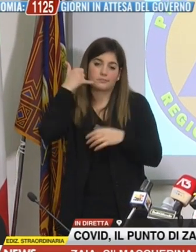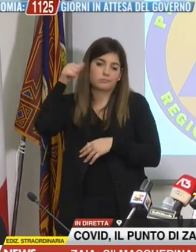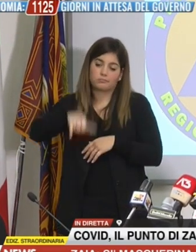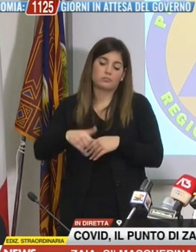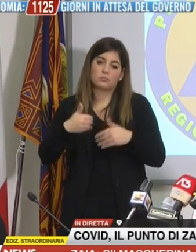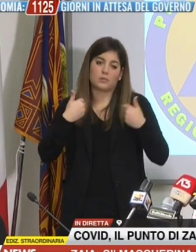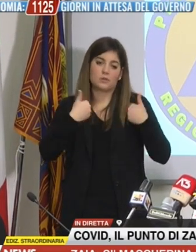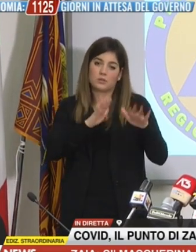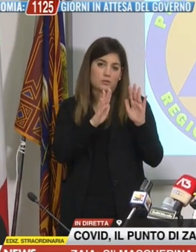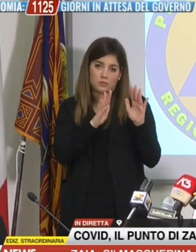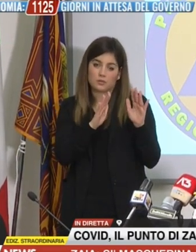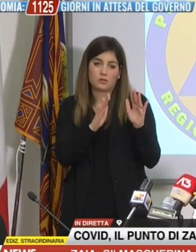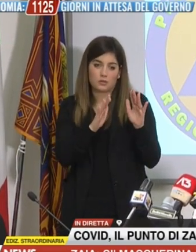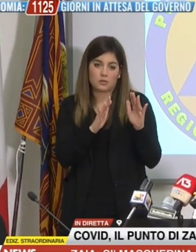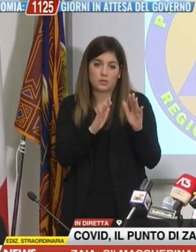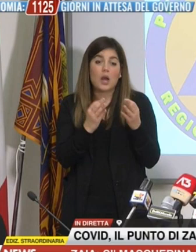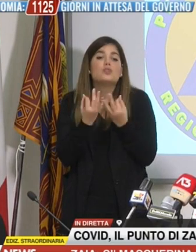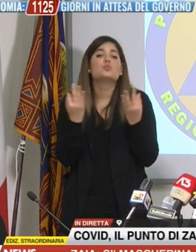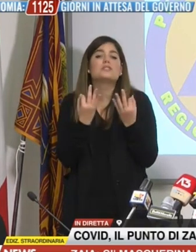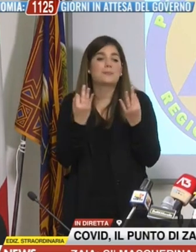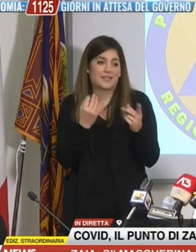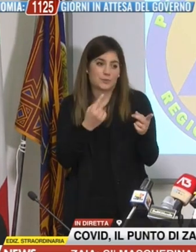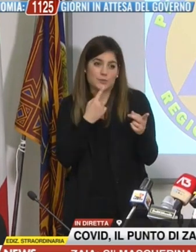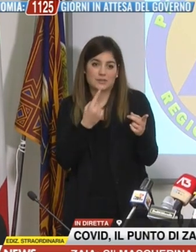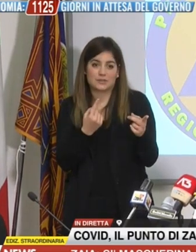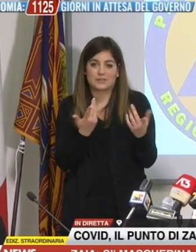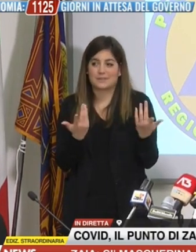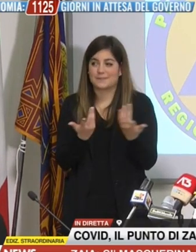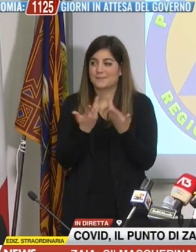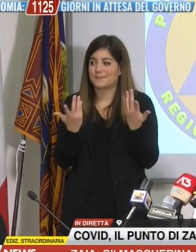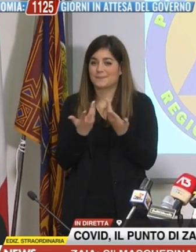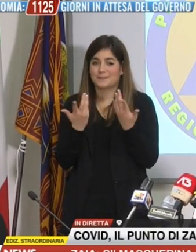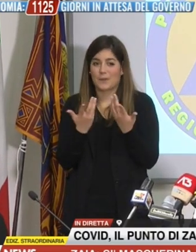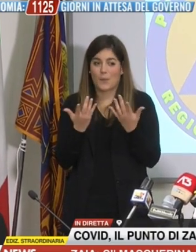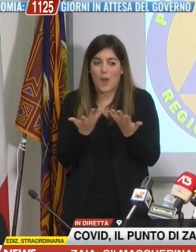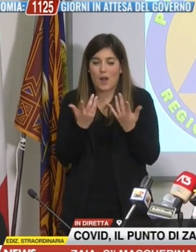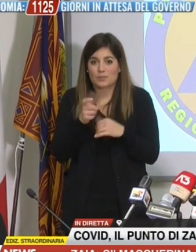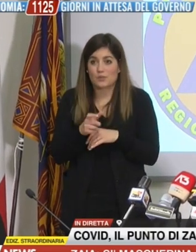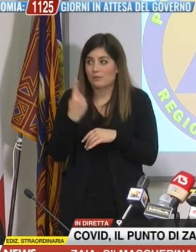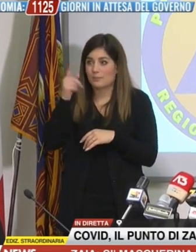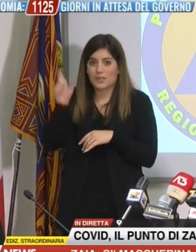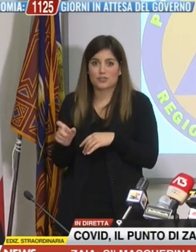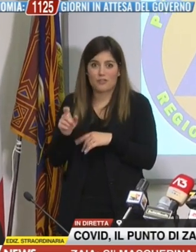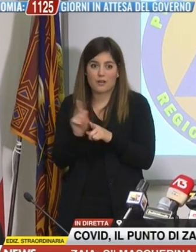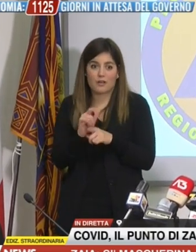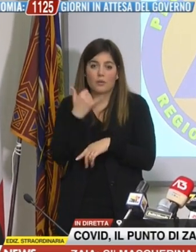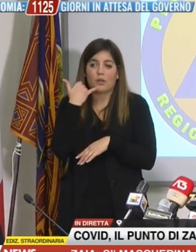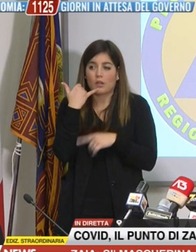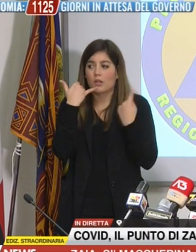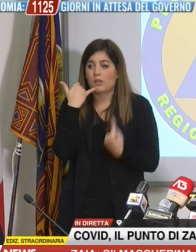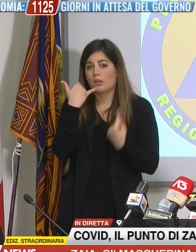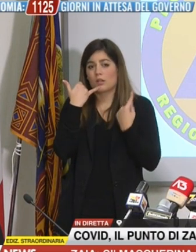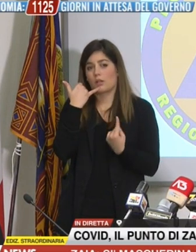confrontarsi, e giustamente lei dice 1 ora e mezza, poi ho messo giù perché era improponibile, sempre in attesa, in